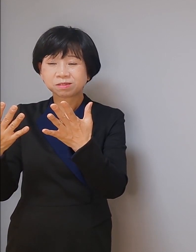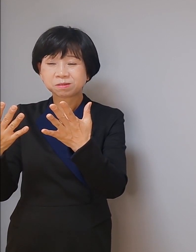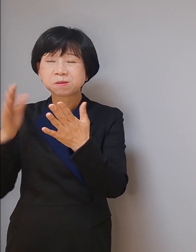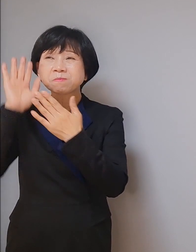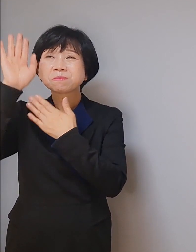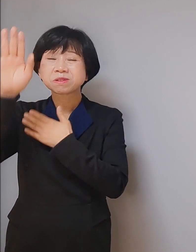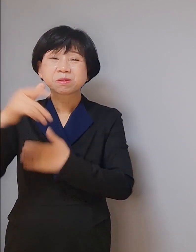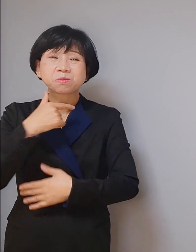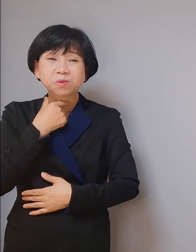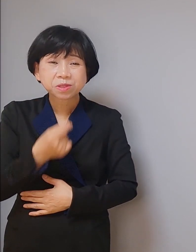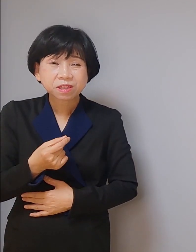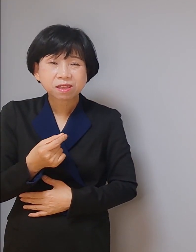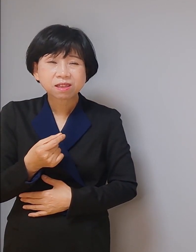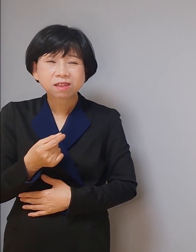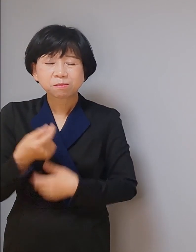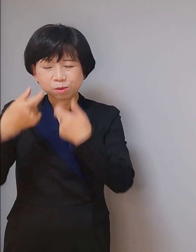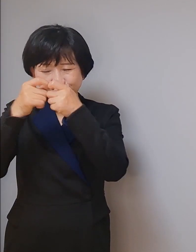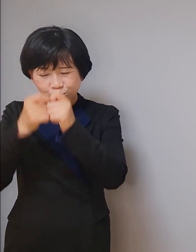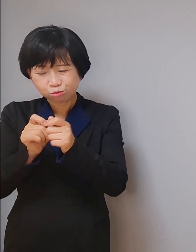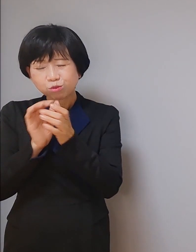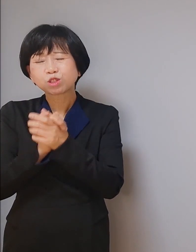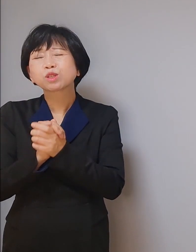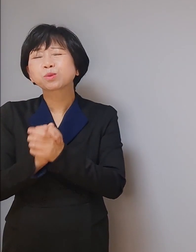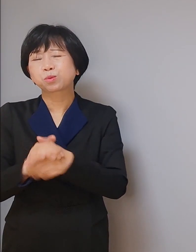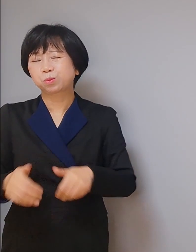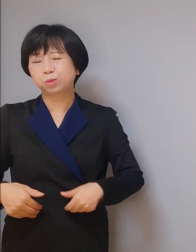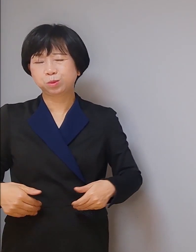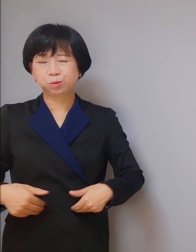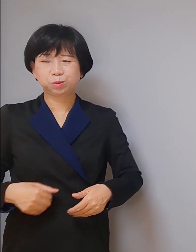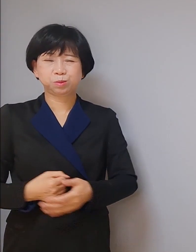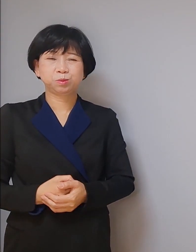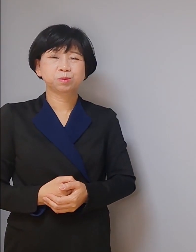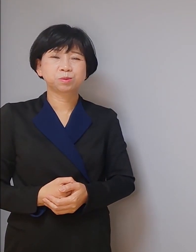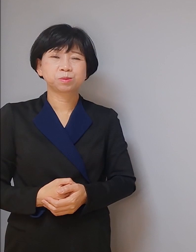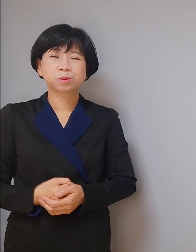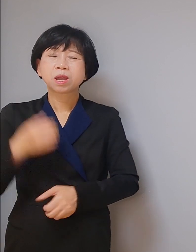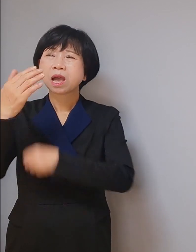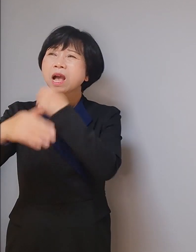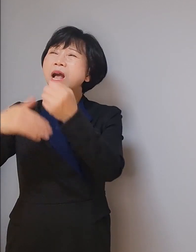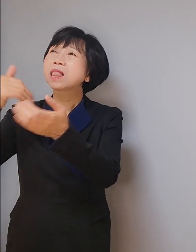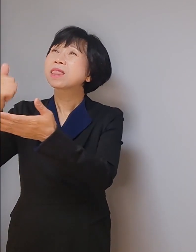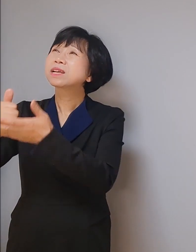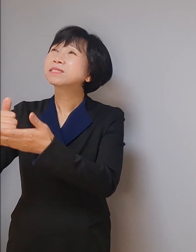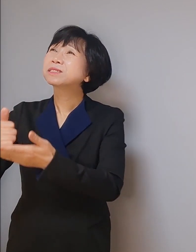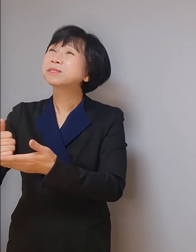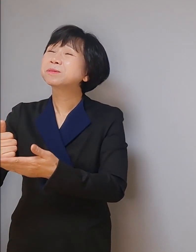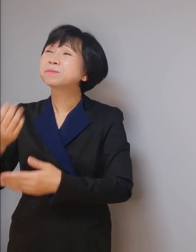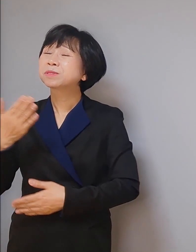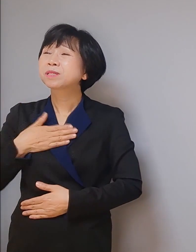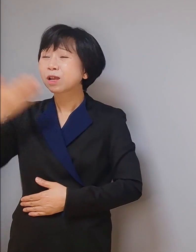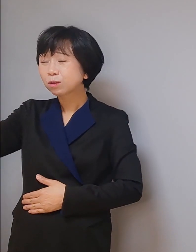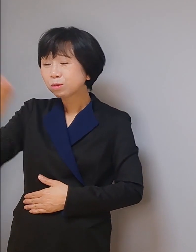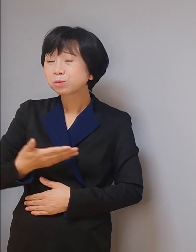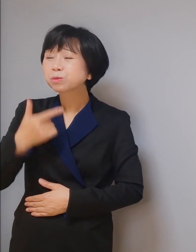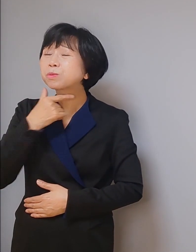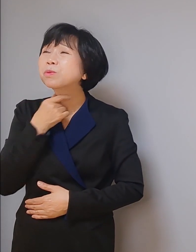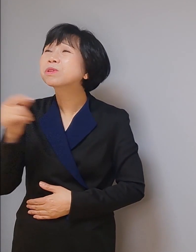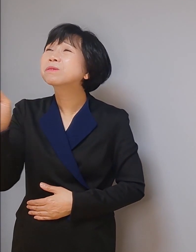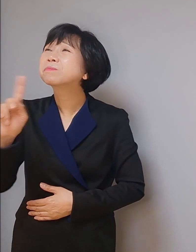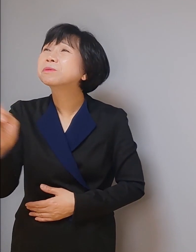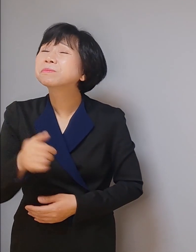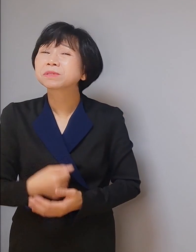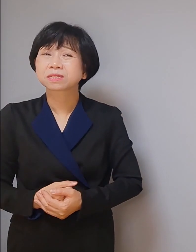하나님, 제가 무엇을 해야 합니까? 하나님, 제게 무엇을 주시겠습니까? 잠언 29장 18절에는 말씀합니다.